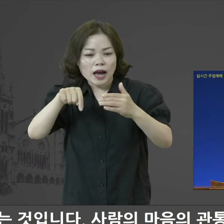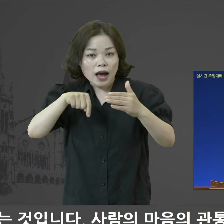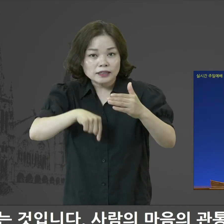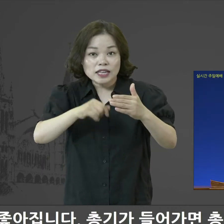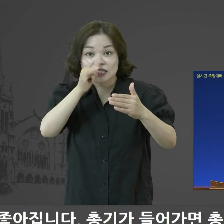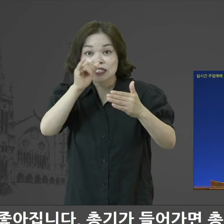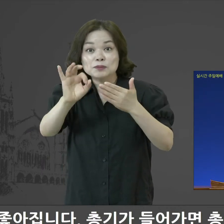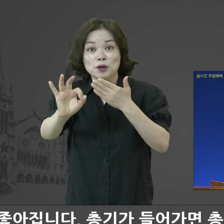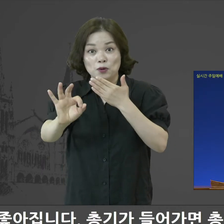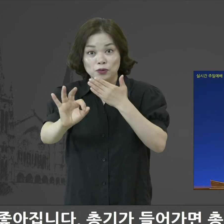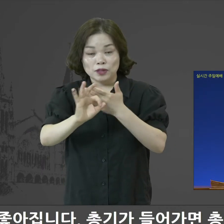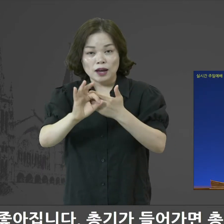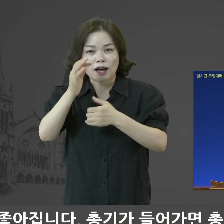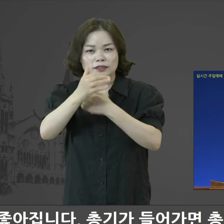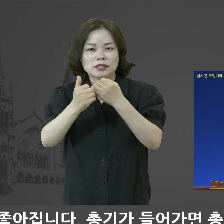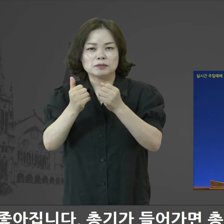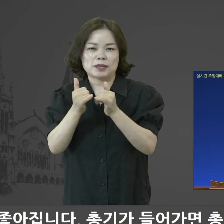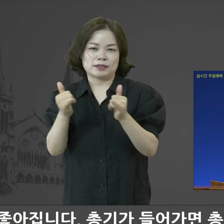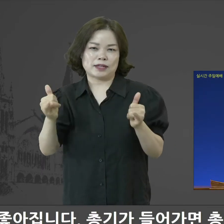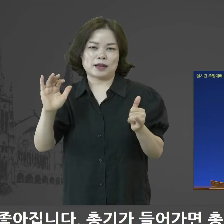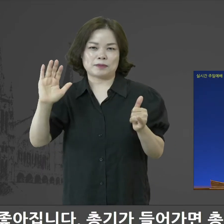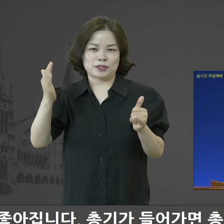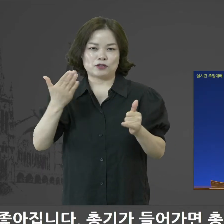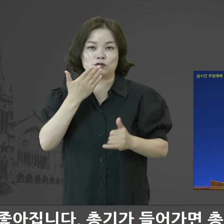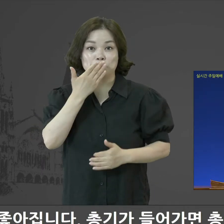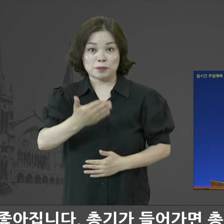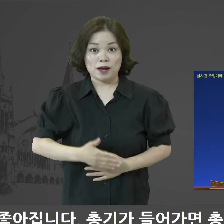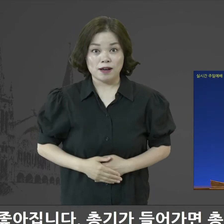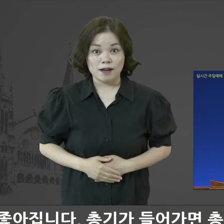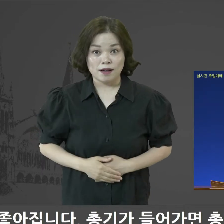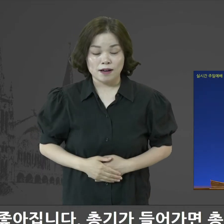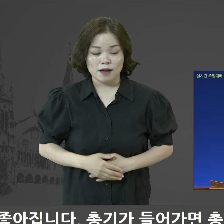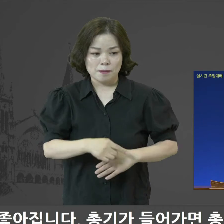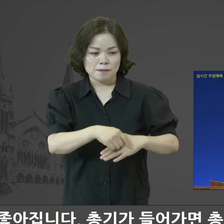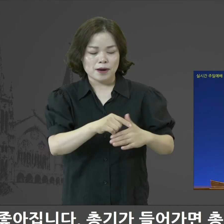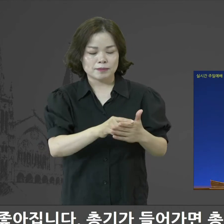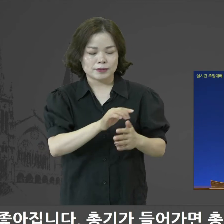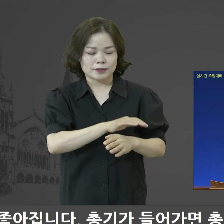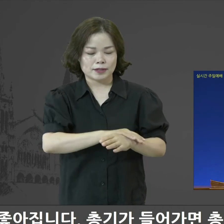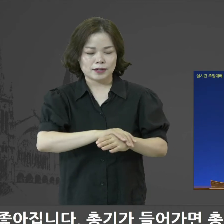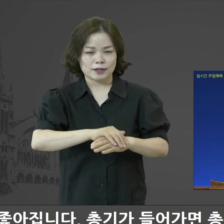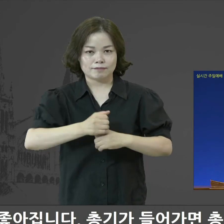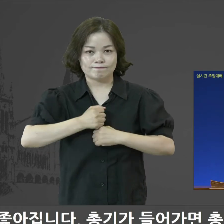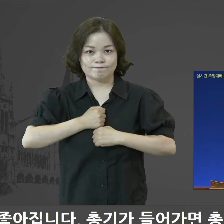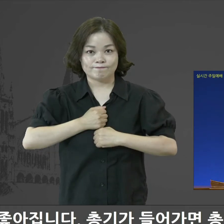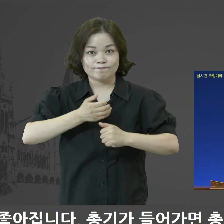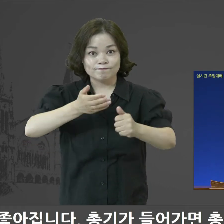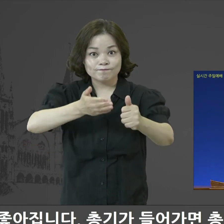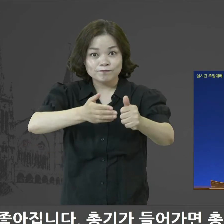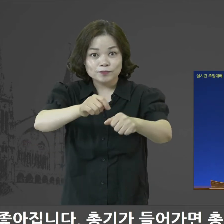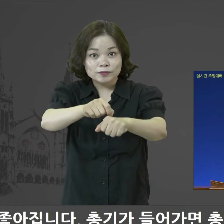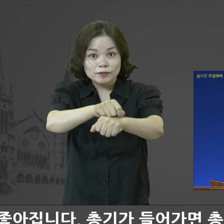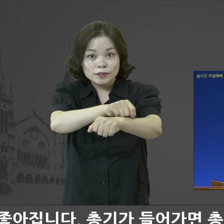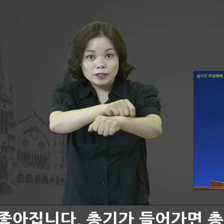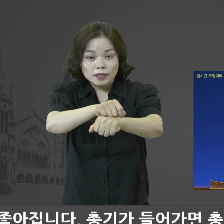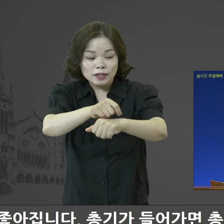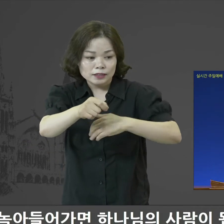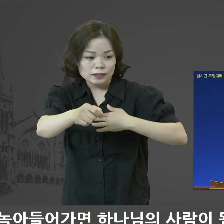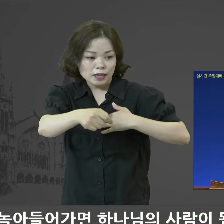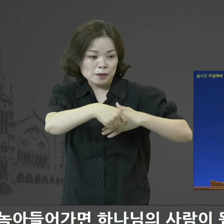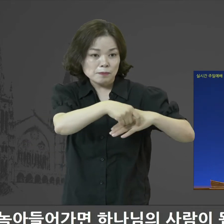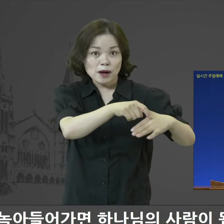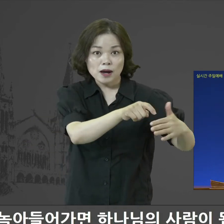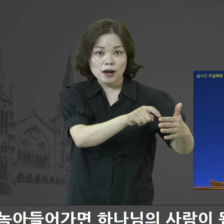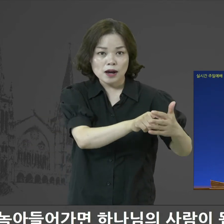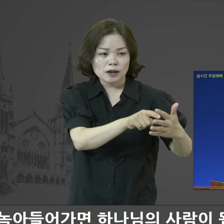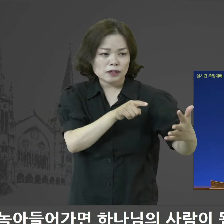들어가면 하나님의 사람이 되는 겁니다. 그래서 마음을 잘 지켜야 되는 겁니다. 특별히 나의